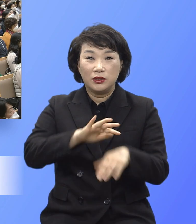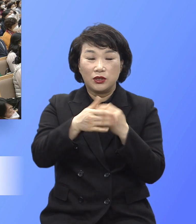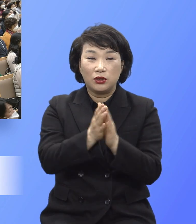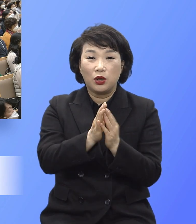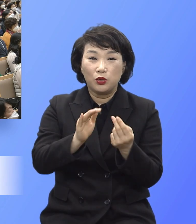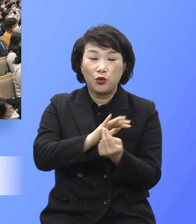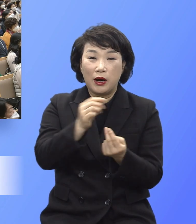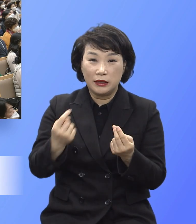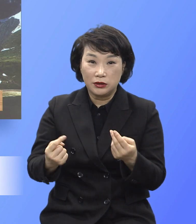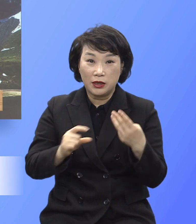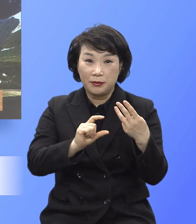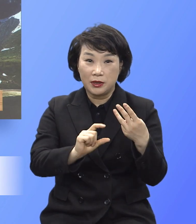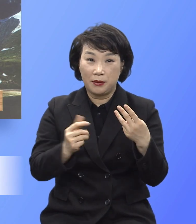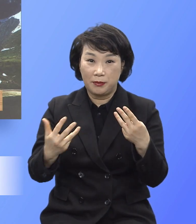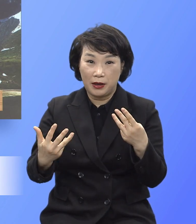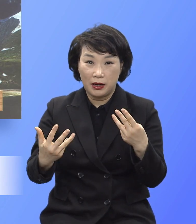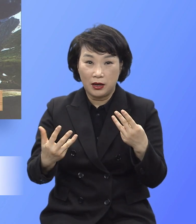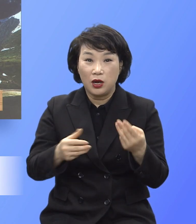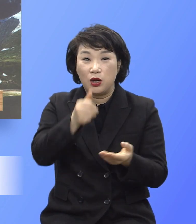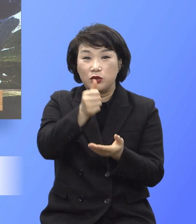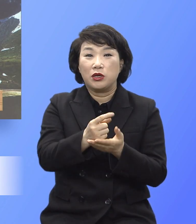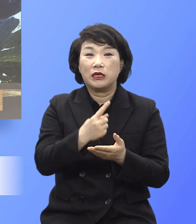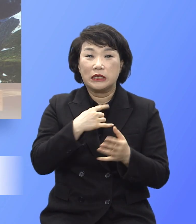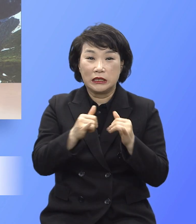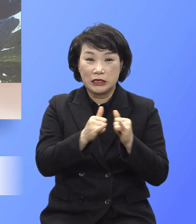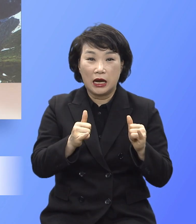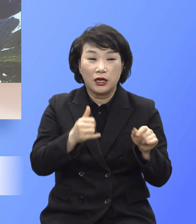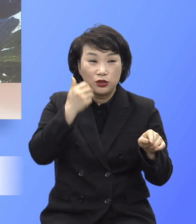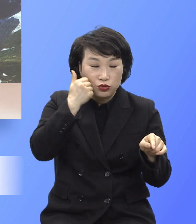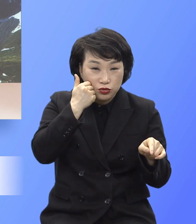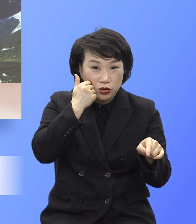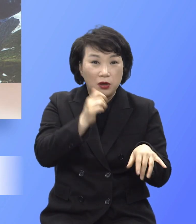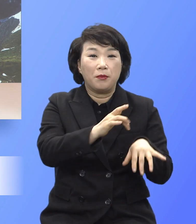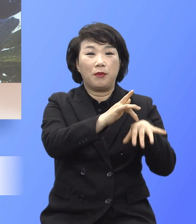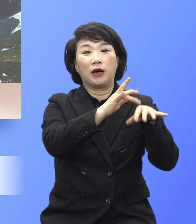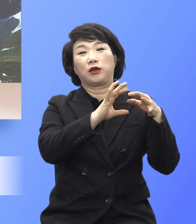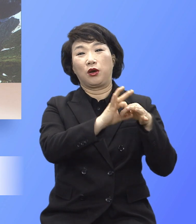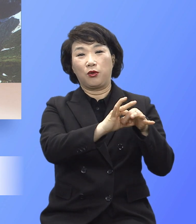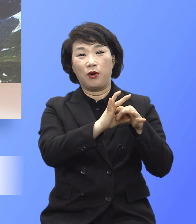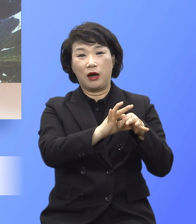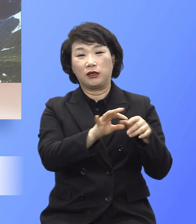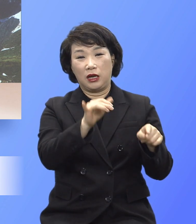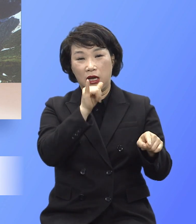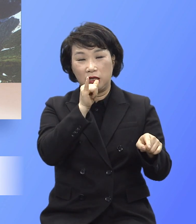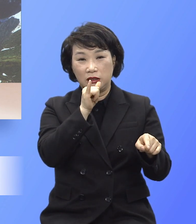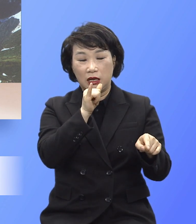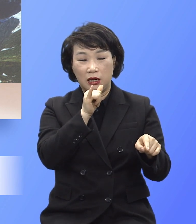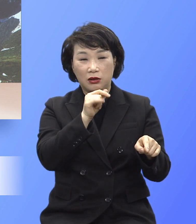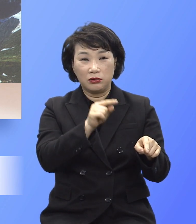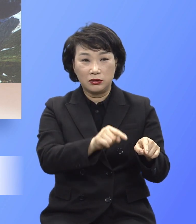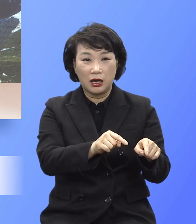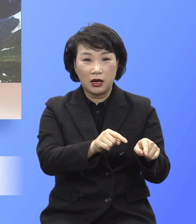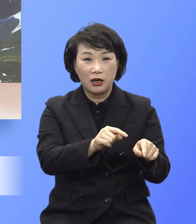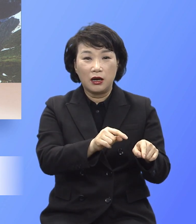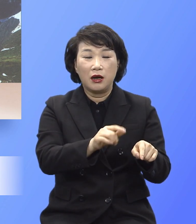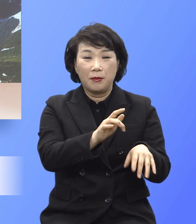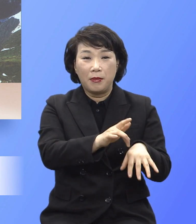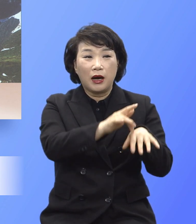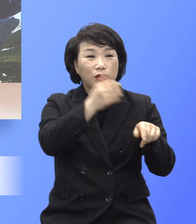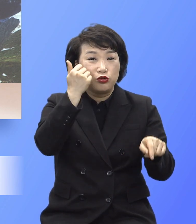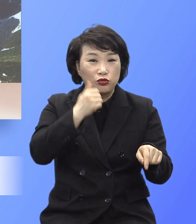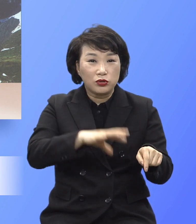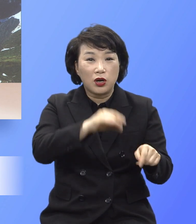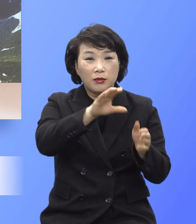요한일서 3장 8절에 죄를 짓는 자는 마귀에게 속하나니